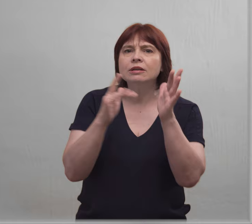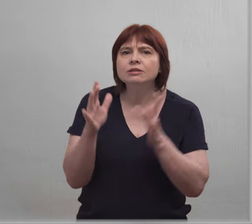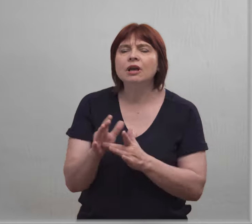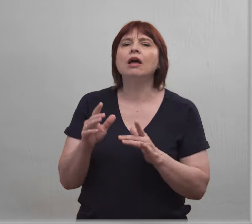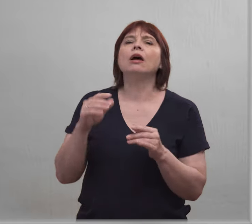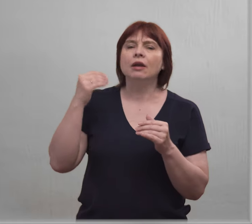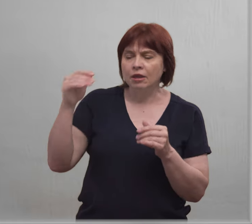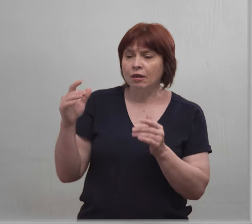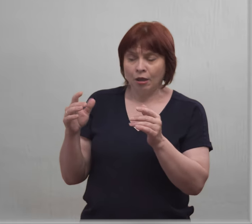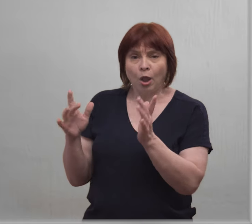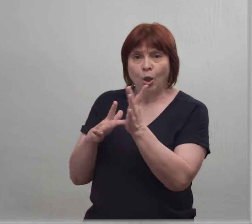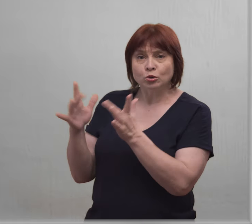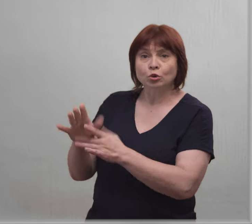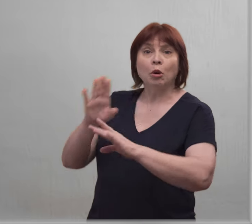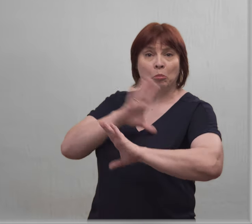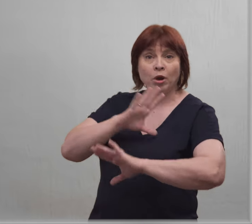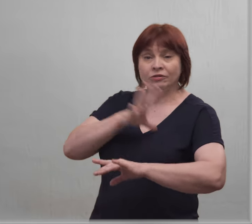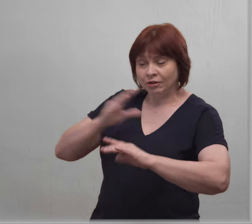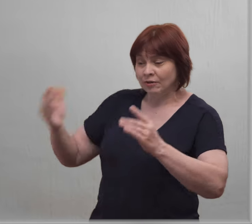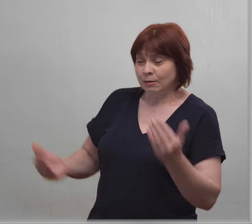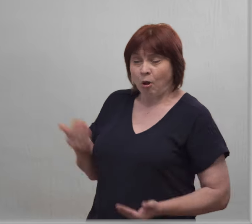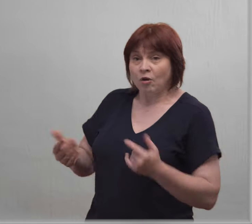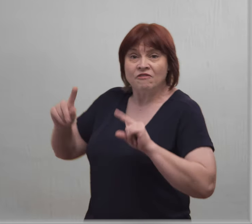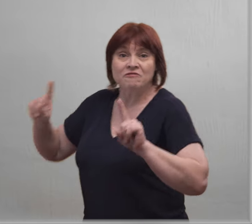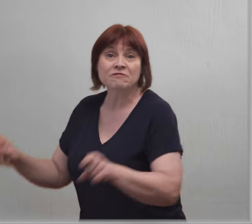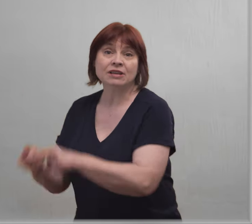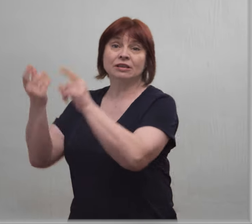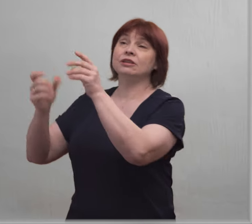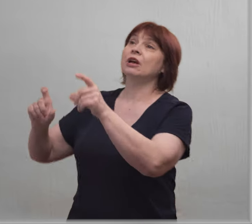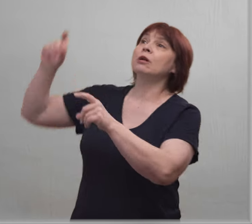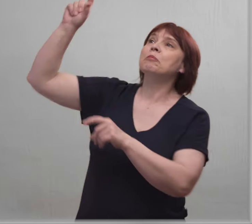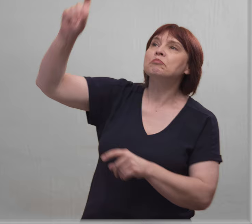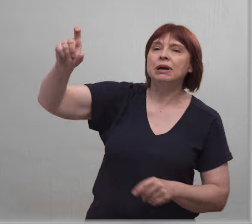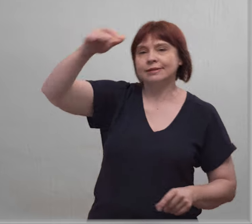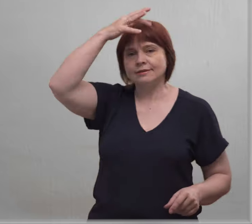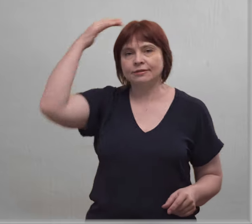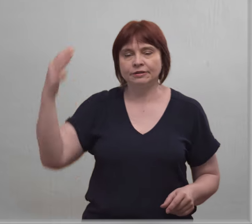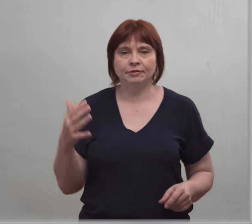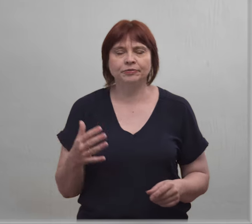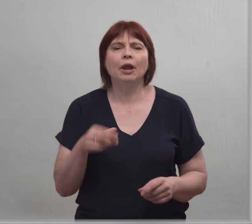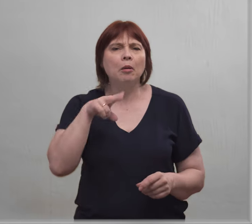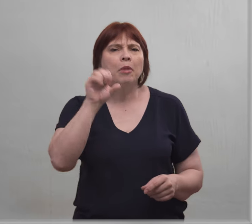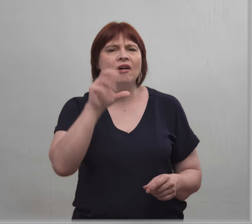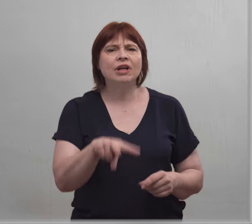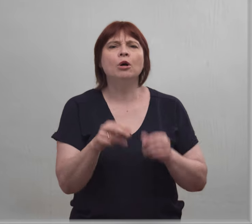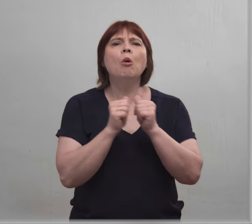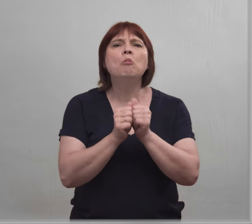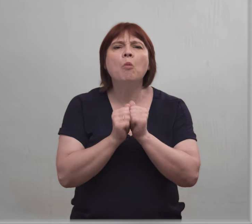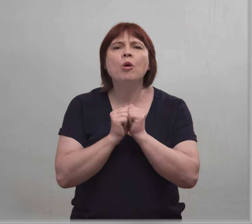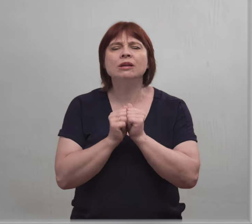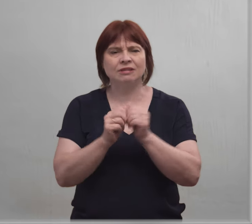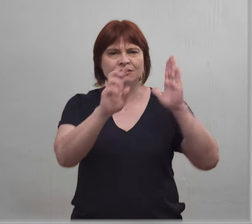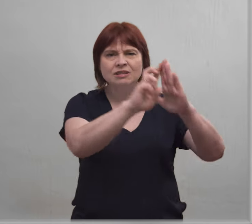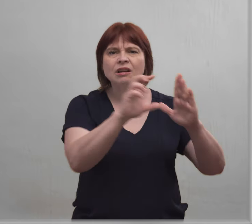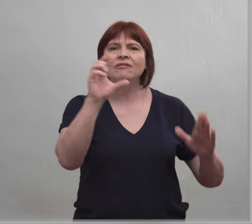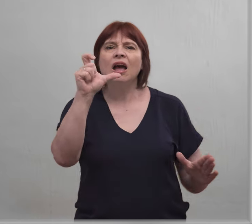посадил одесную Себя на небесах». Павел молится, чтобы Бог просветил очи сердца. Он молится за церковь в